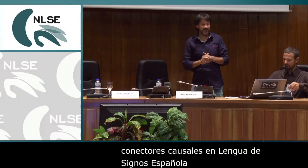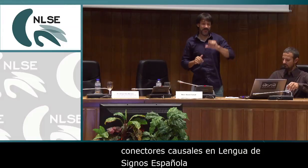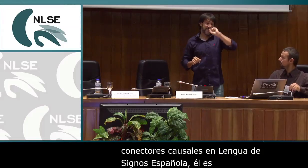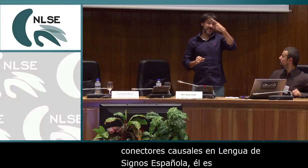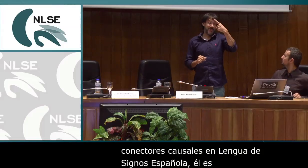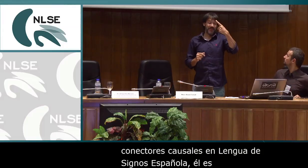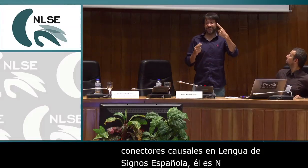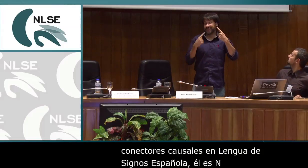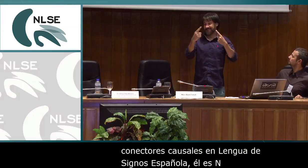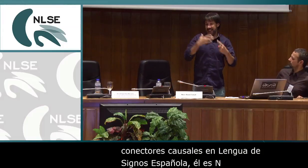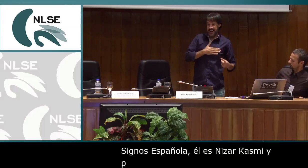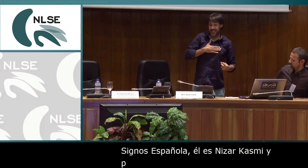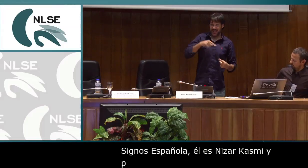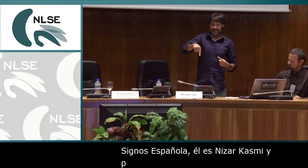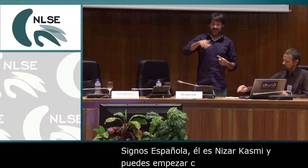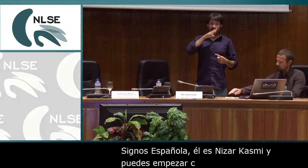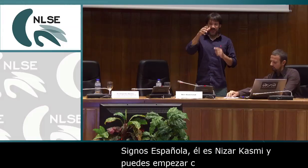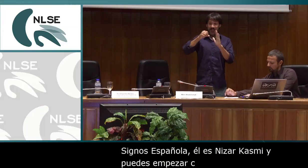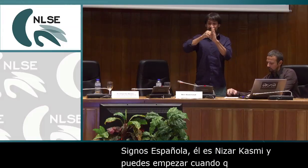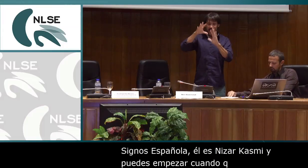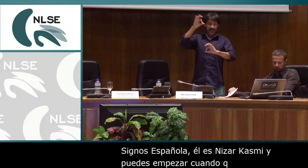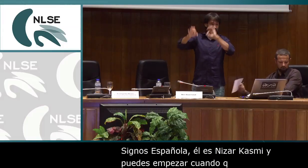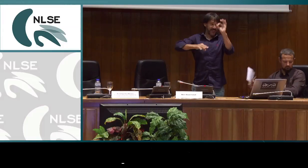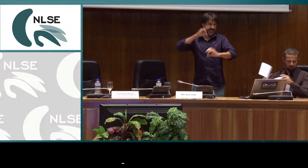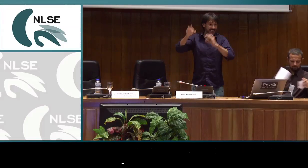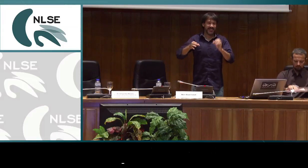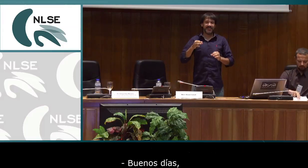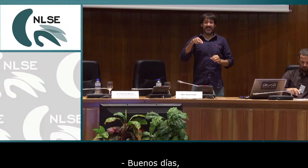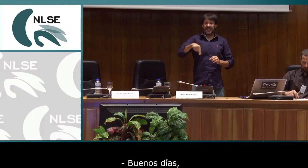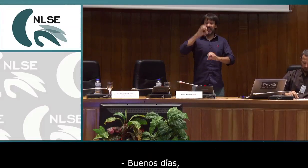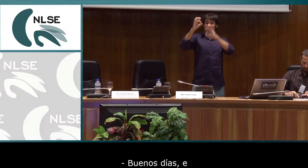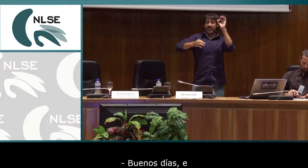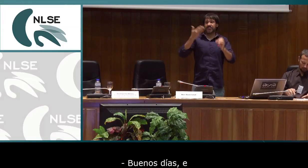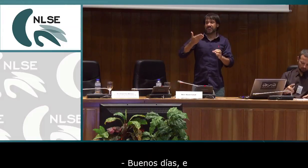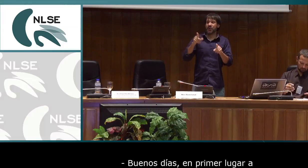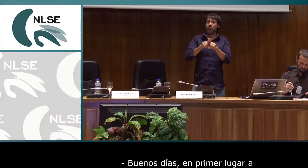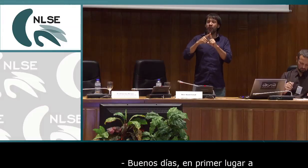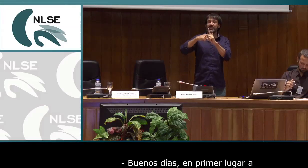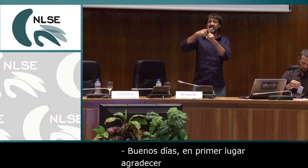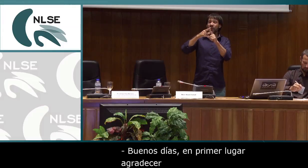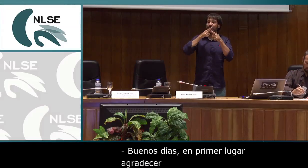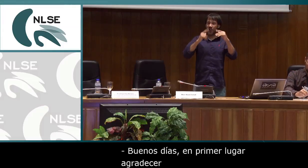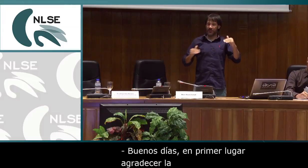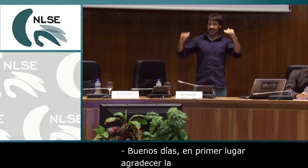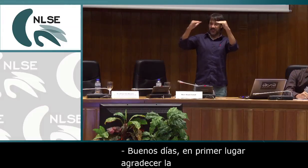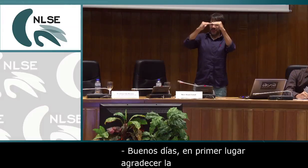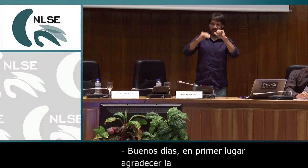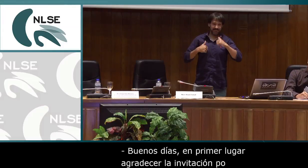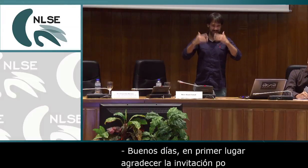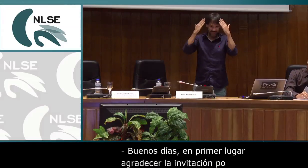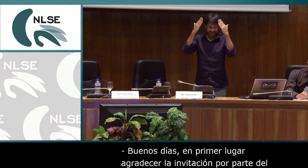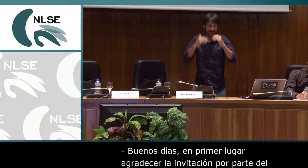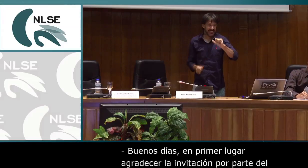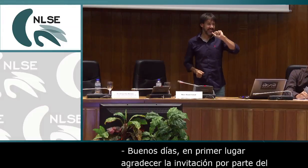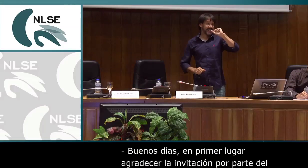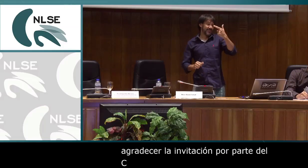Buenos días. En primer lugar, agradecer la invitación por parte del CNELSE y, sobre todo, en la organización de este